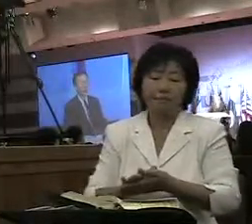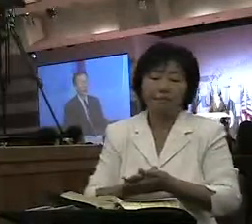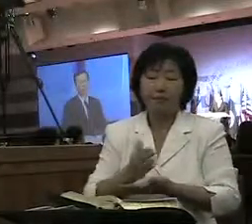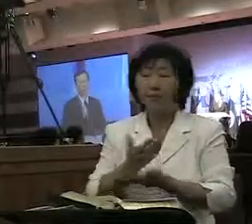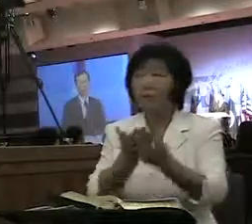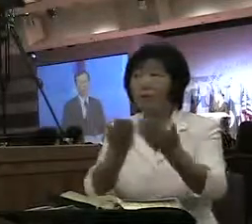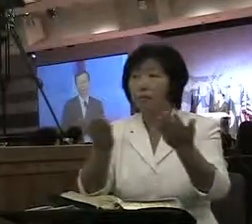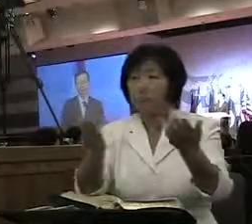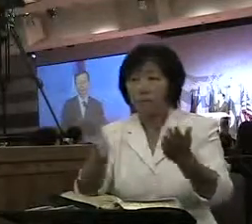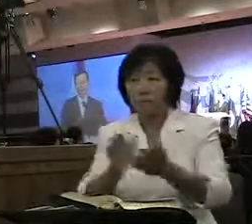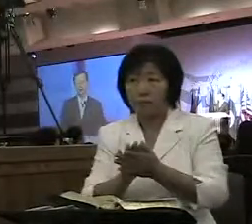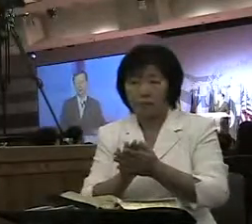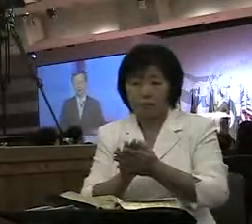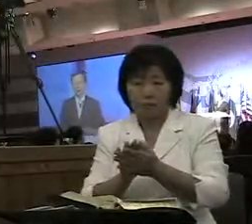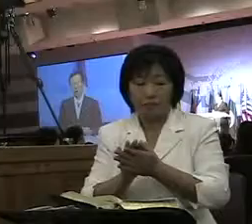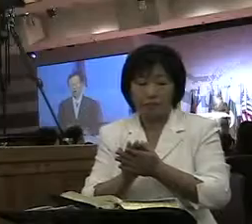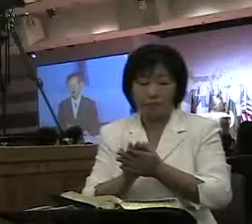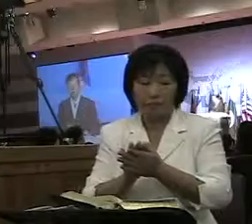여러분,